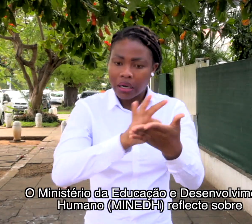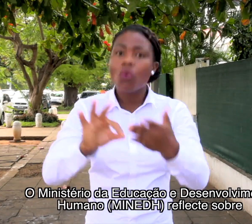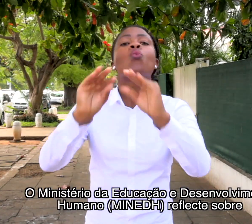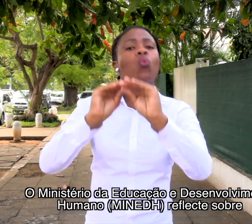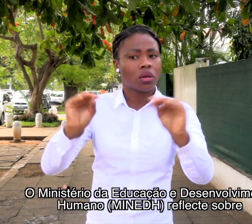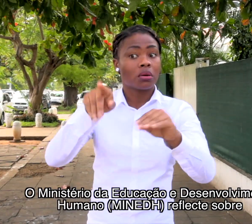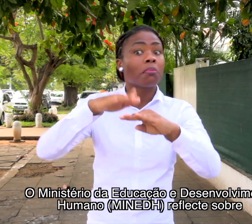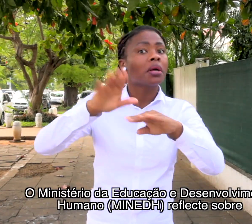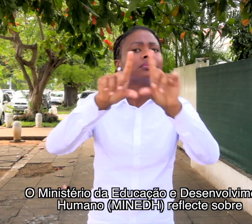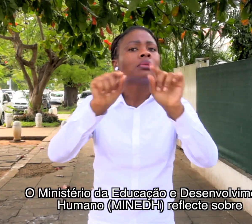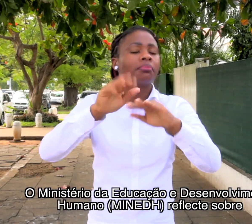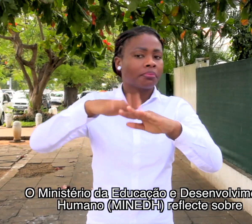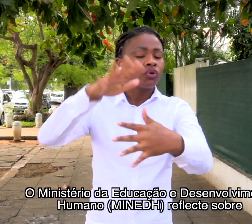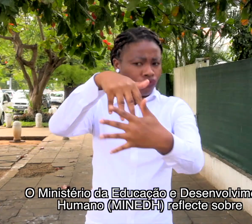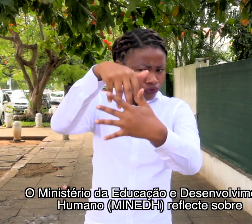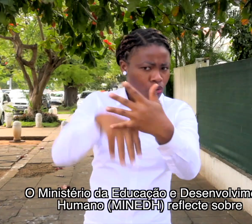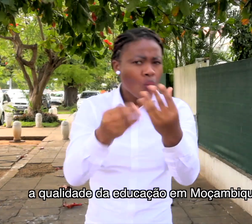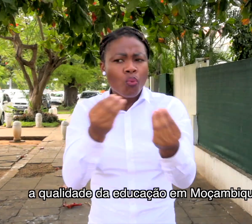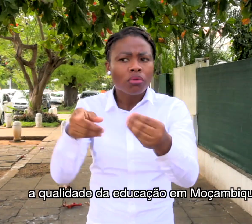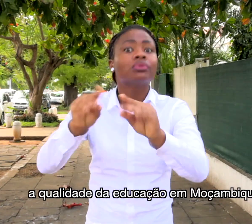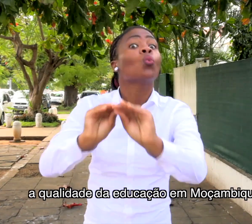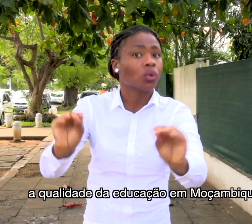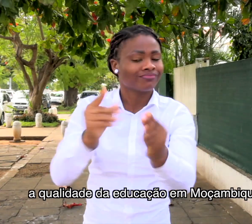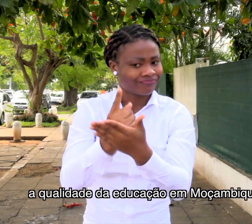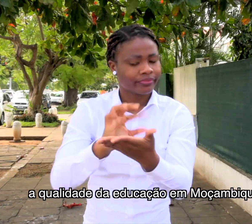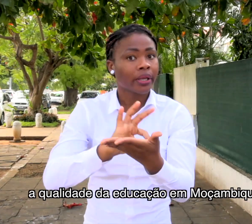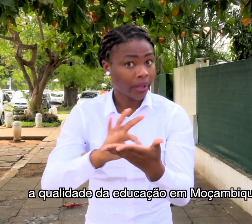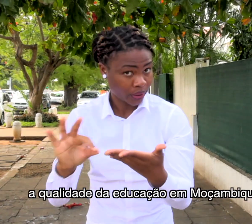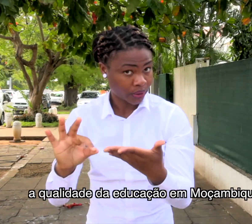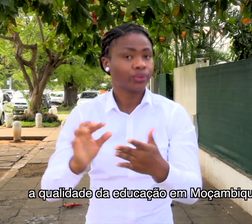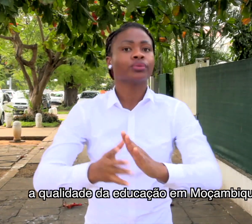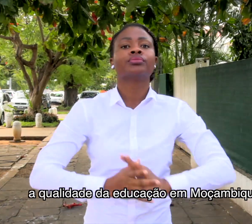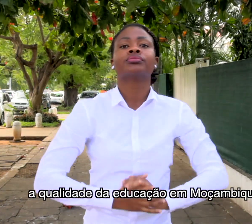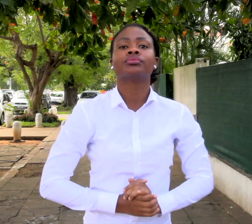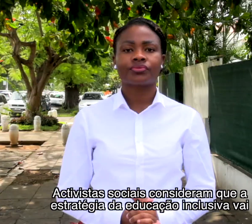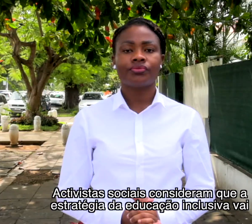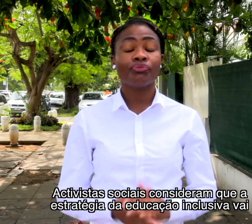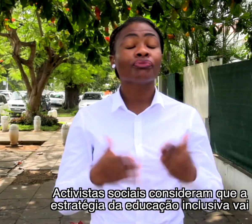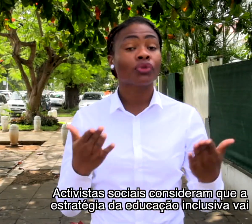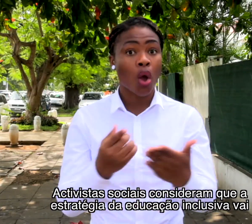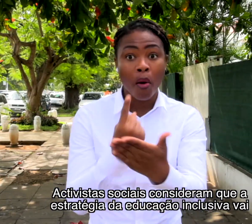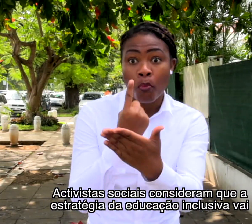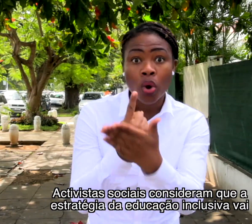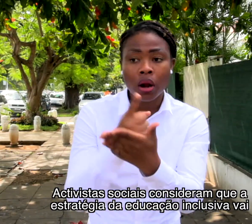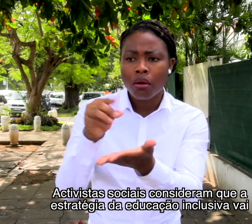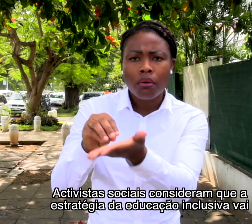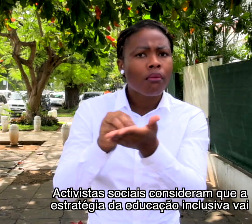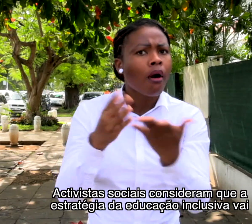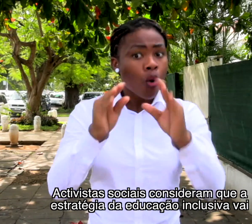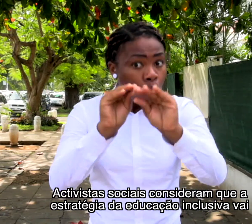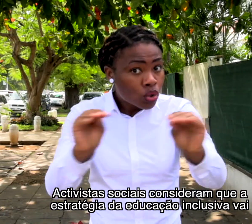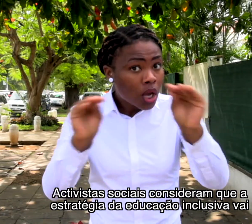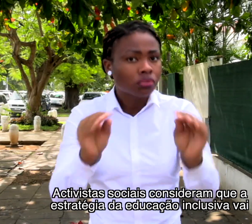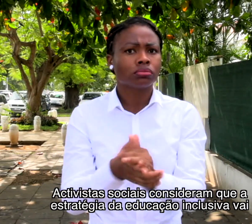Desenvolvimento Humano, MENED, reflete sobre a qualidade da educação em Moçambique. Ativistas